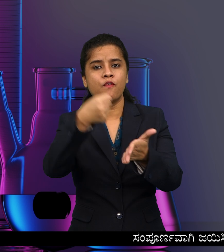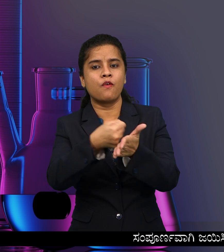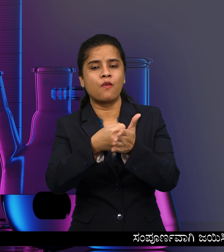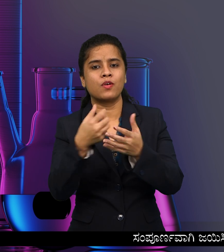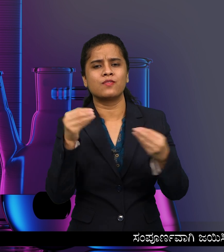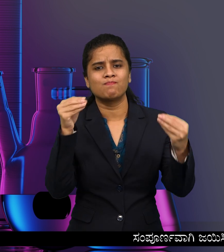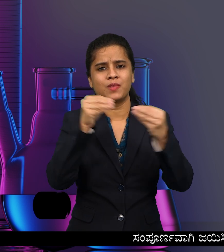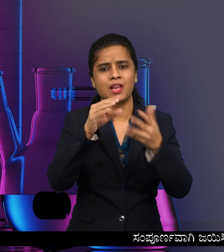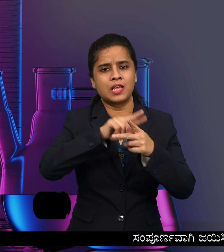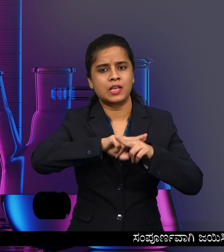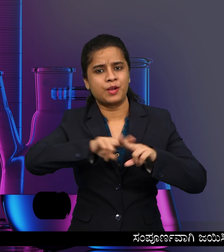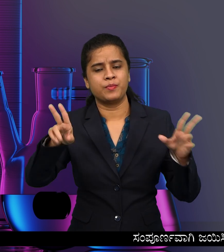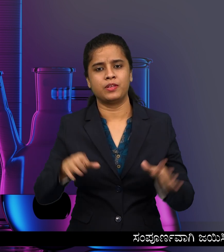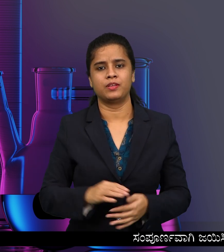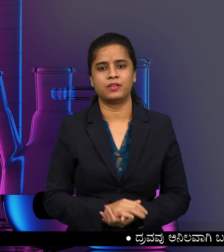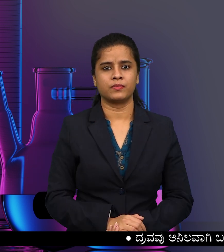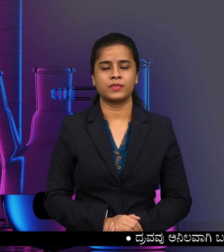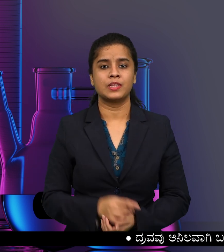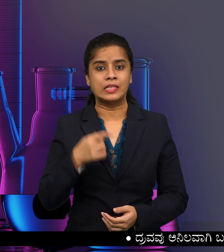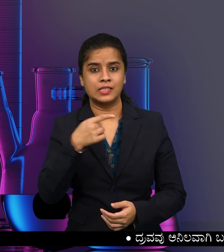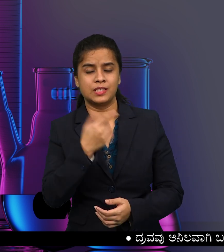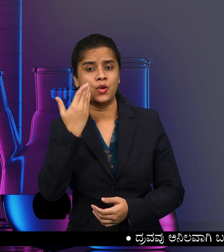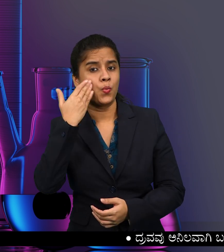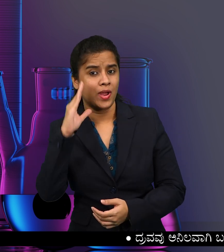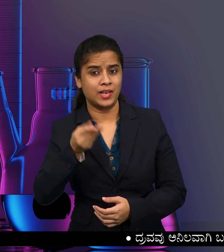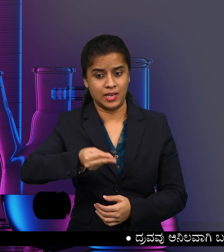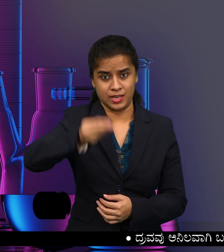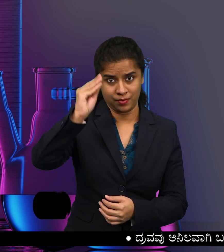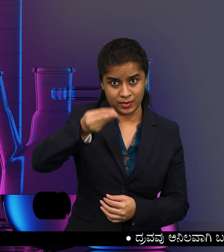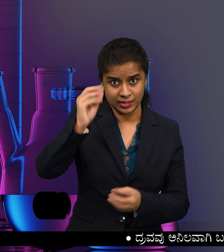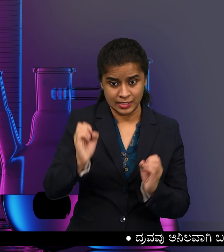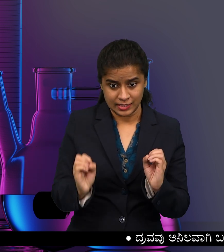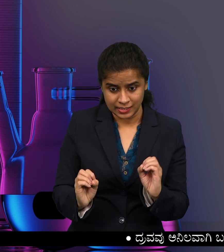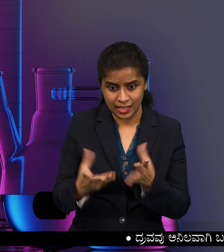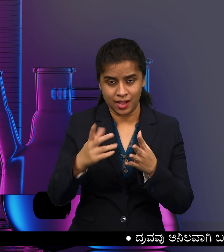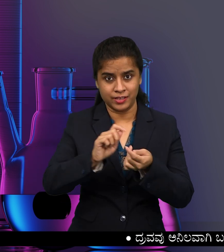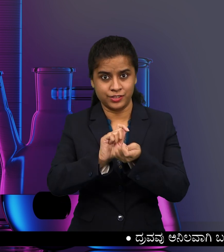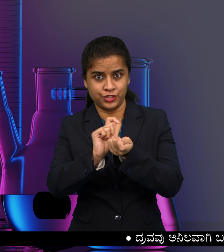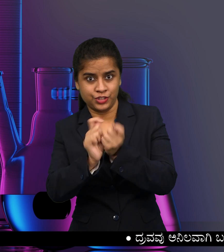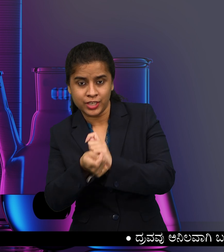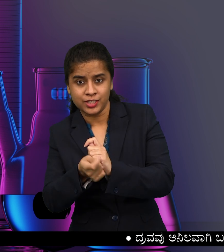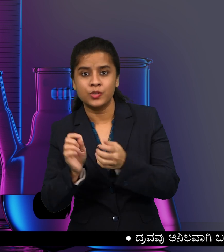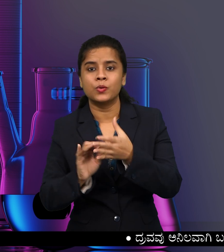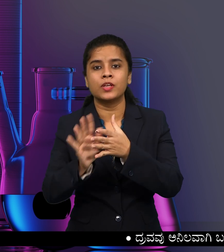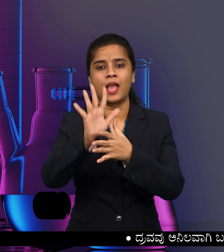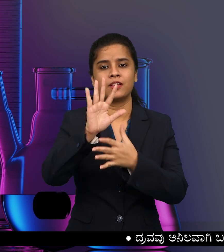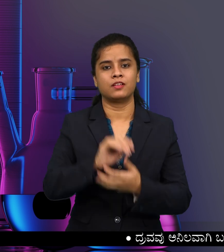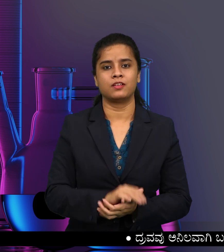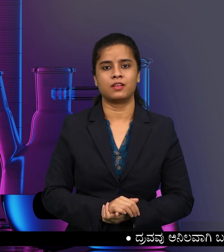ಒಂದು ಬಿಂದು ಬರುತ್ತದೆ. ದ್ರವವು ಅನಿಲವಾಗಿ ಬದಲಾಗಲು ಪ್ರಾರಂಭಿಸಿದಾಗ